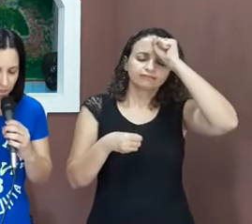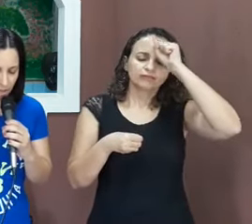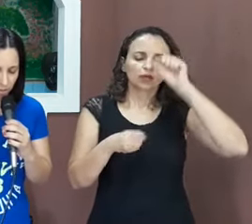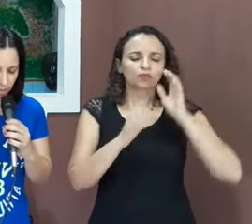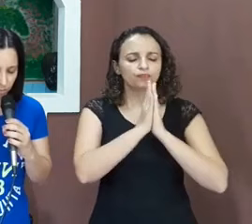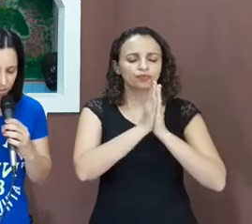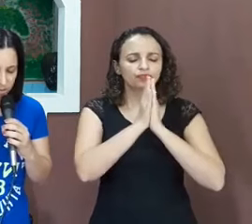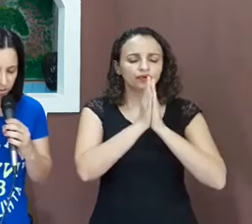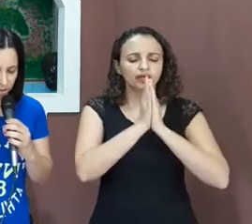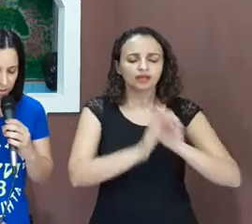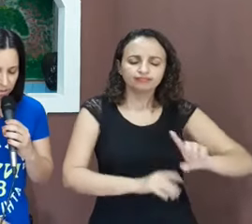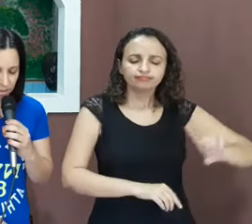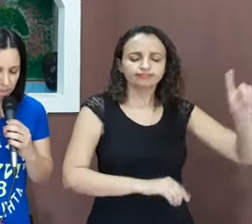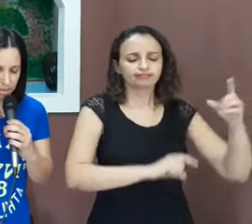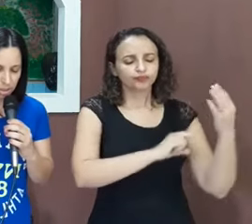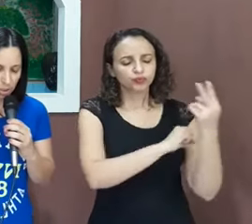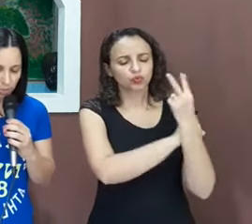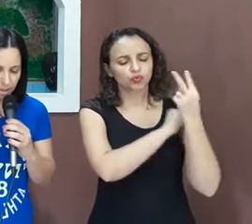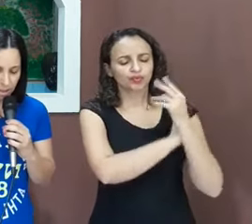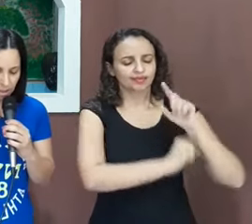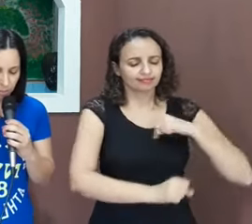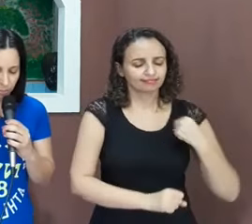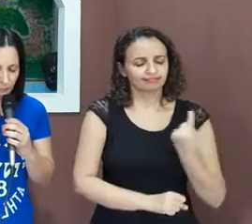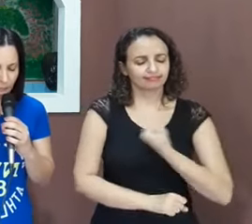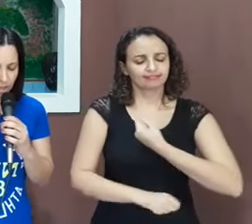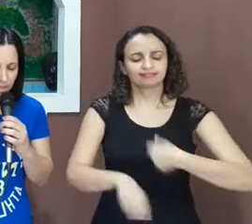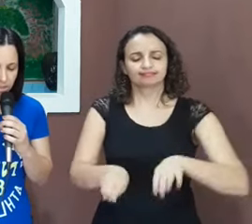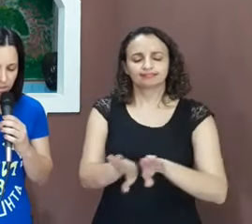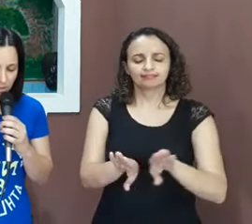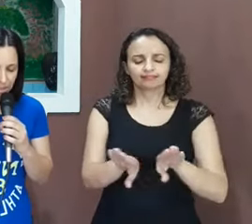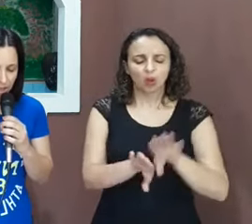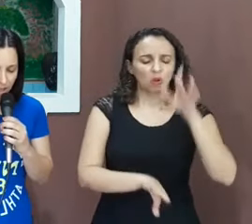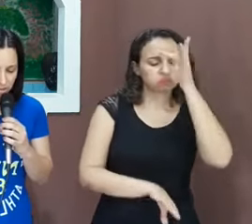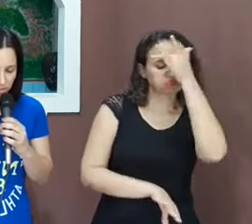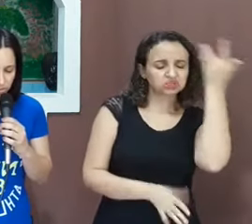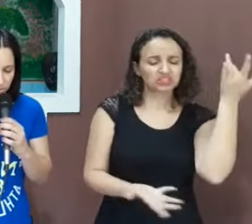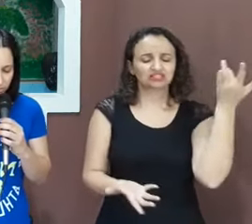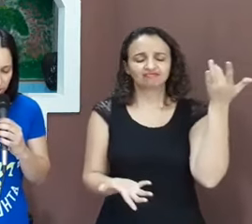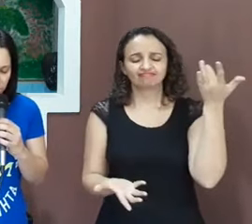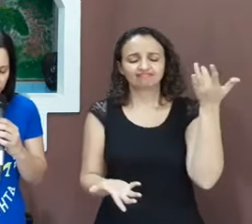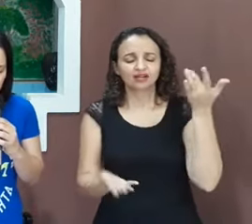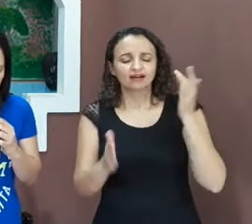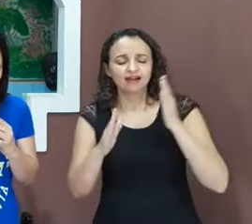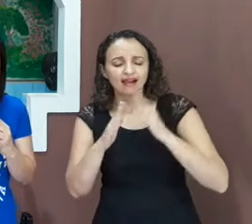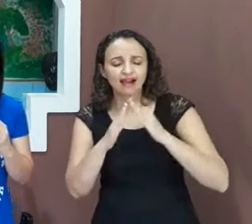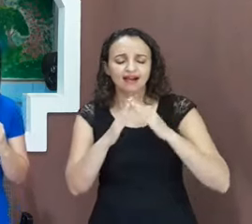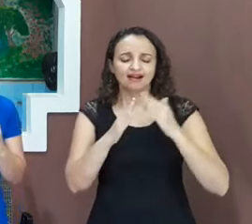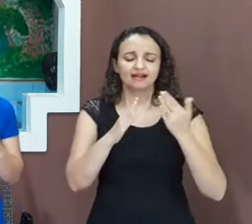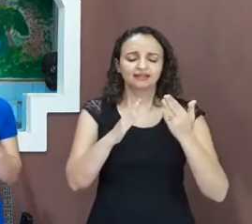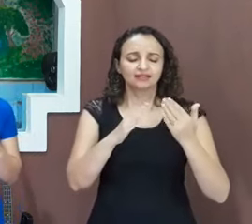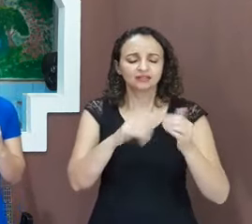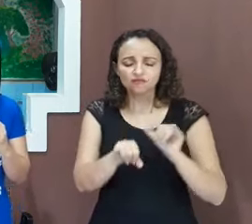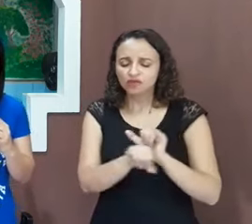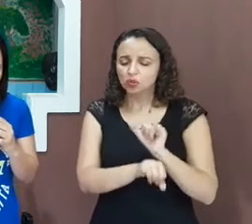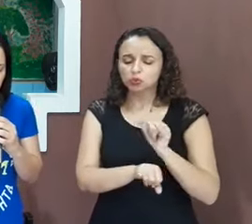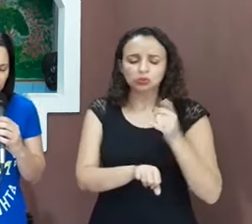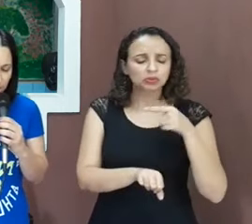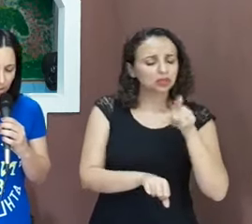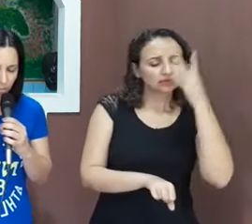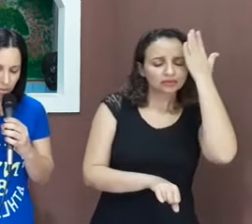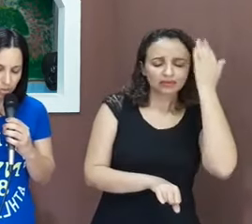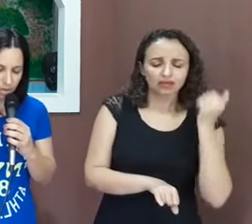cuide de cada um que esteja aqui, daqueles que não puderam, daqueles que estão em casa nos ouvindo, Senhor. O Senhor sabe a